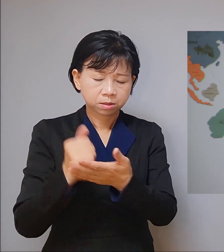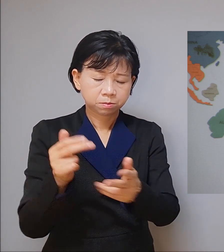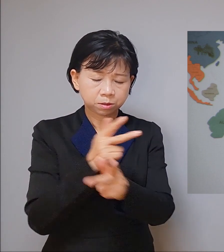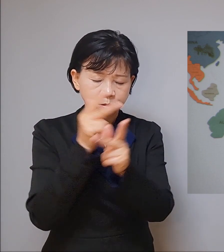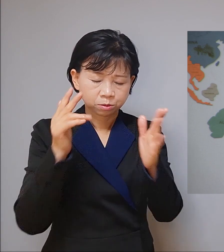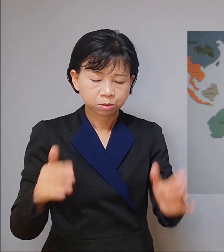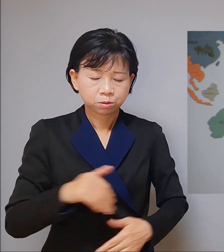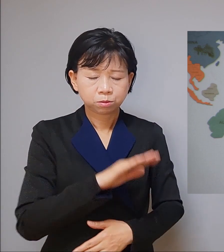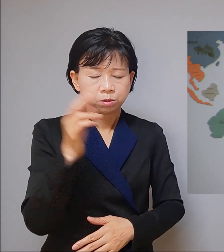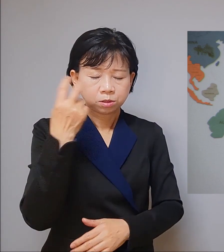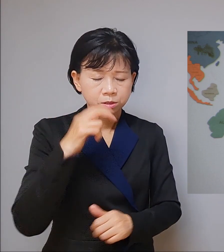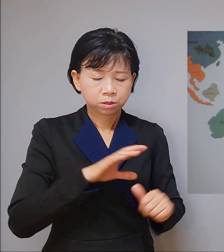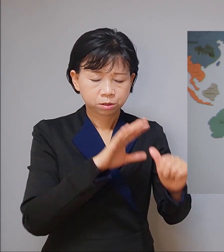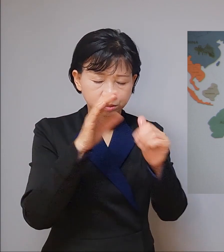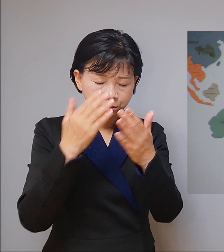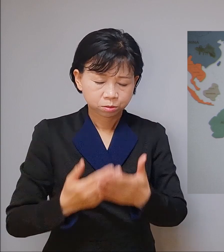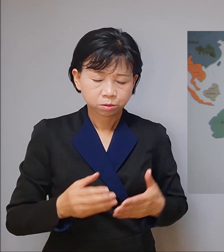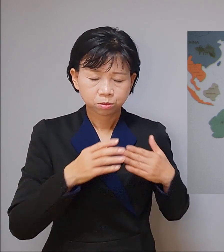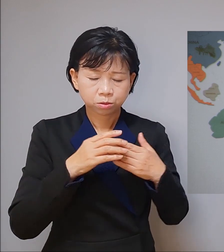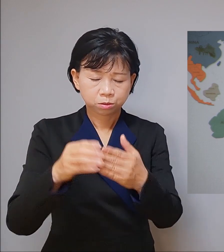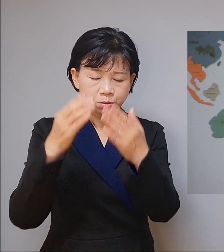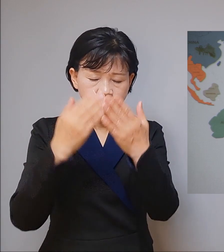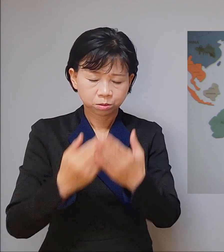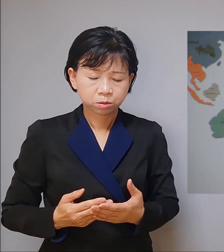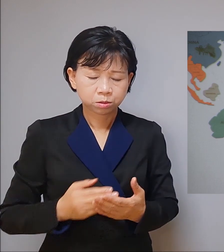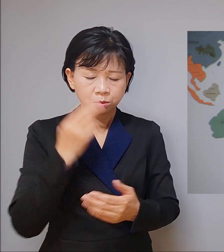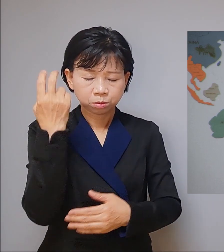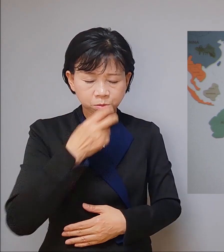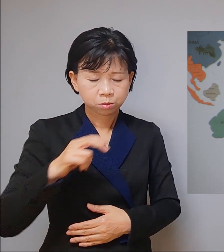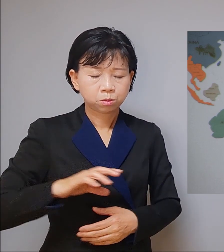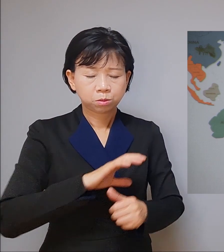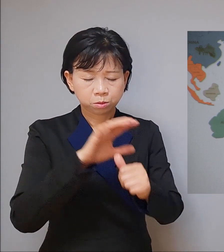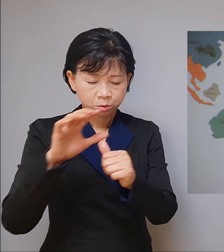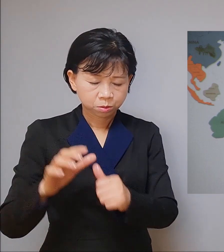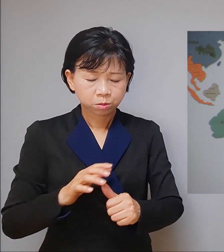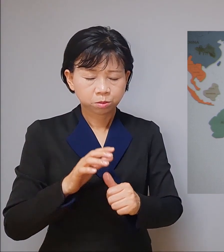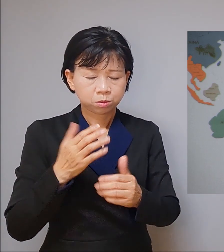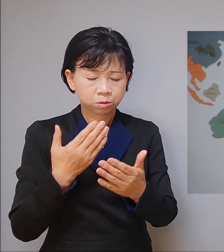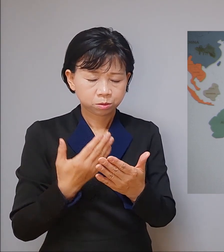주간 동안 우리를 지켜주시고 인도하시고